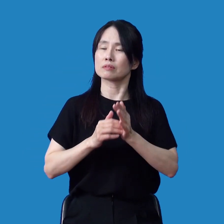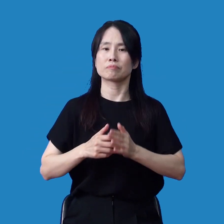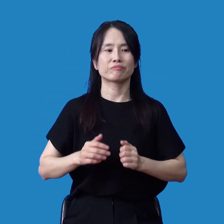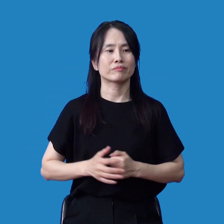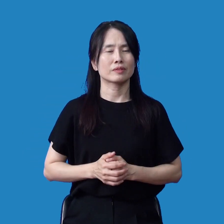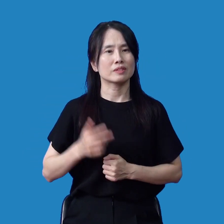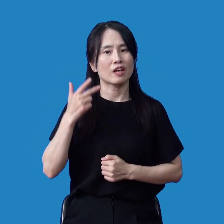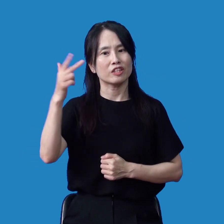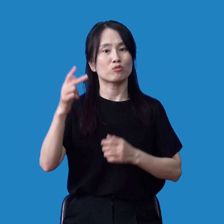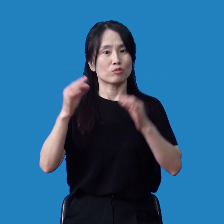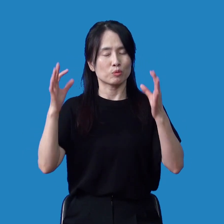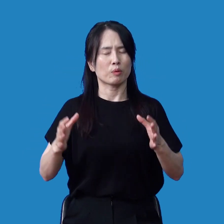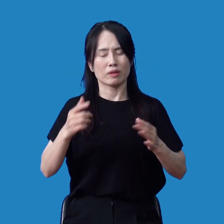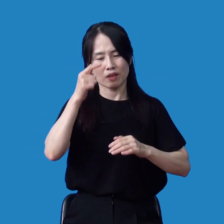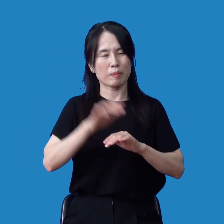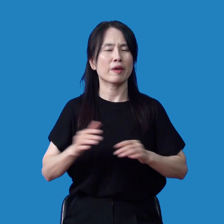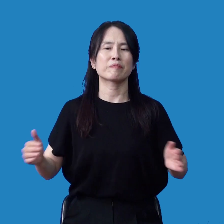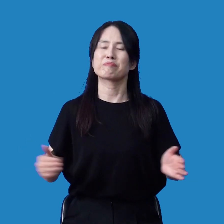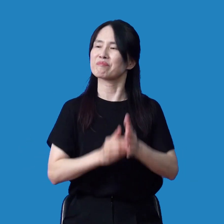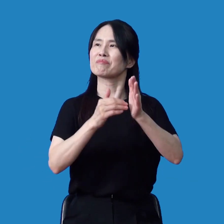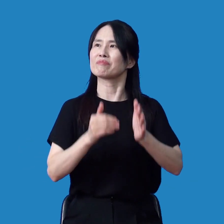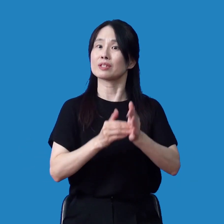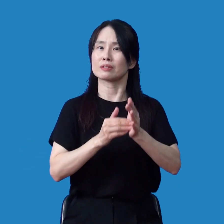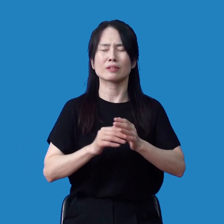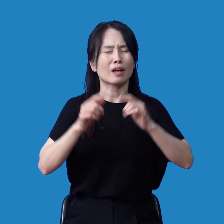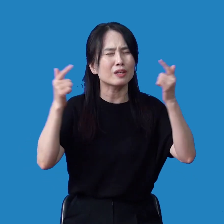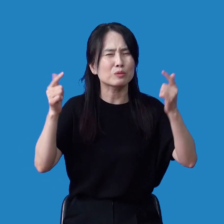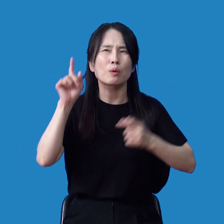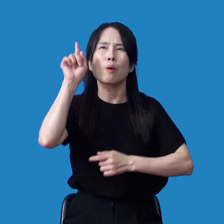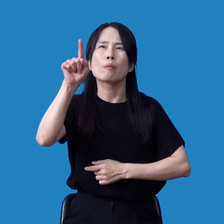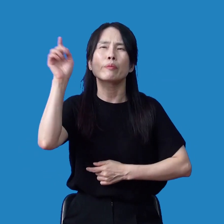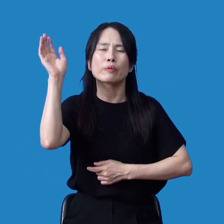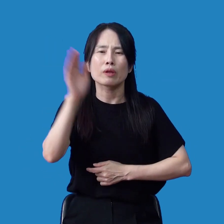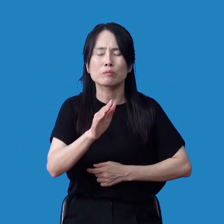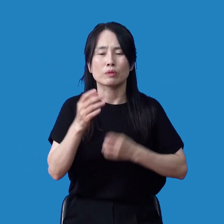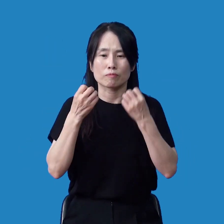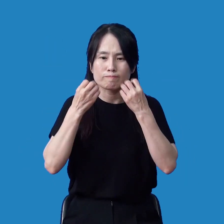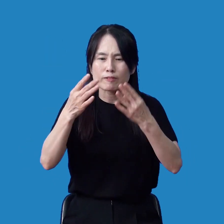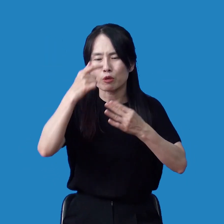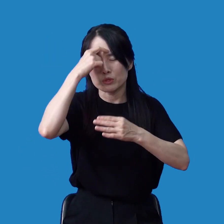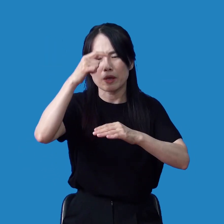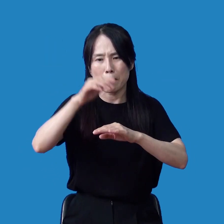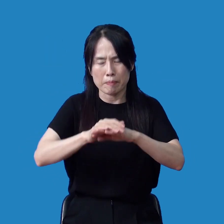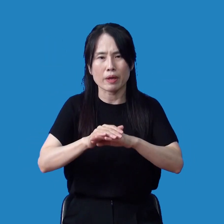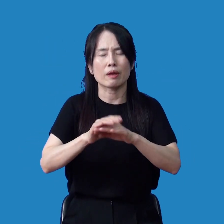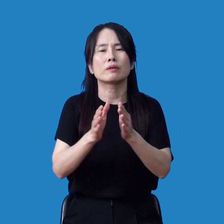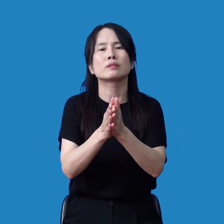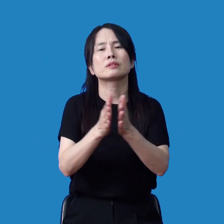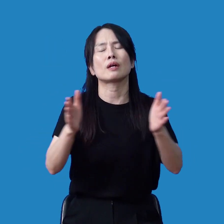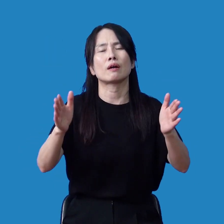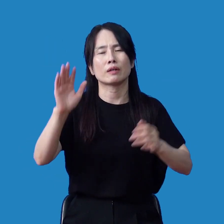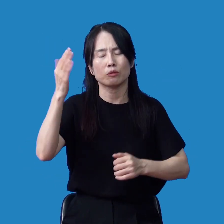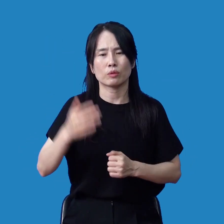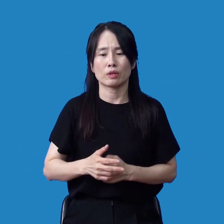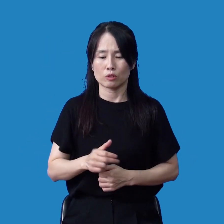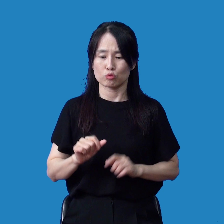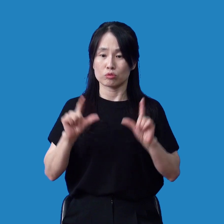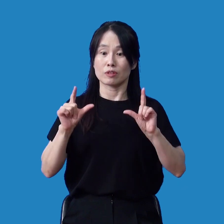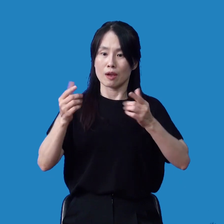동안 끝이 아니고 내일부터 새로운 예배가 기다리고 있습니다. 주일날 받은